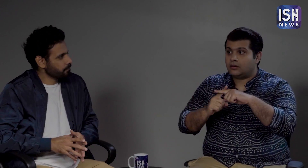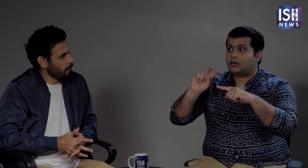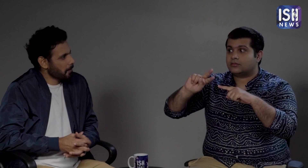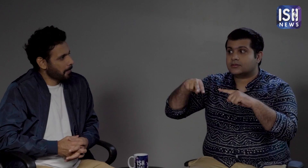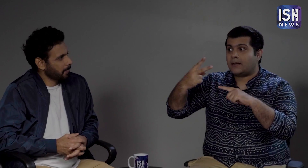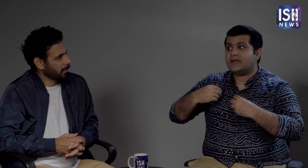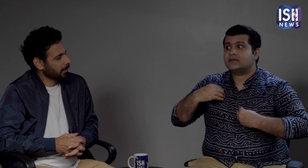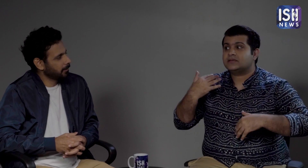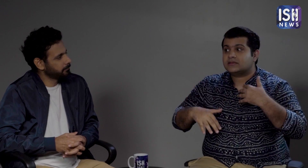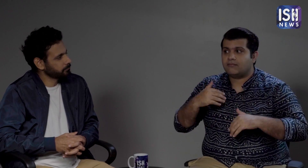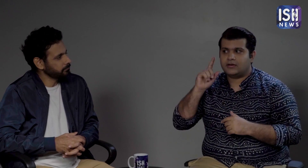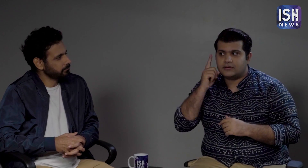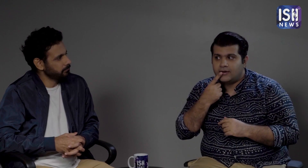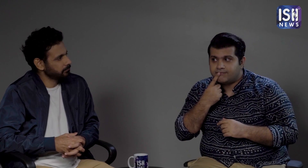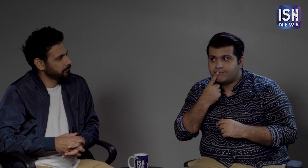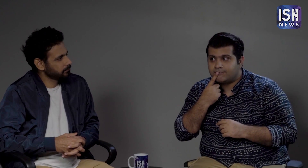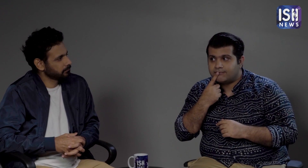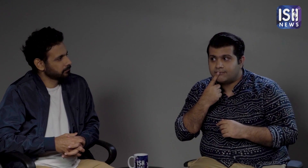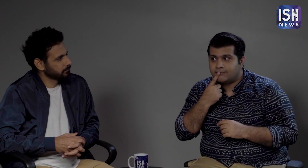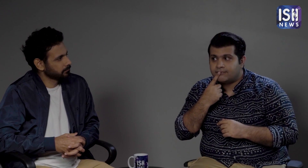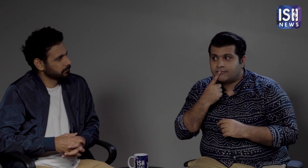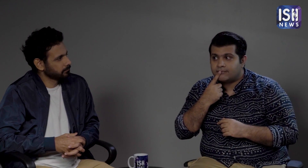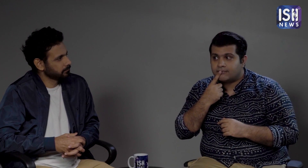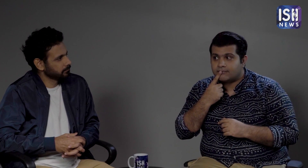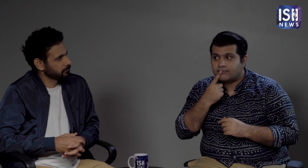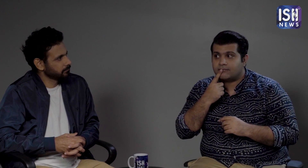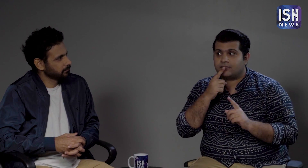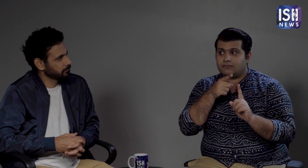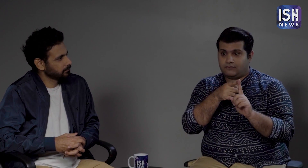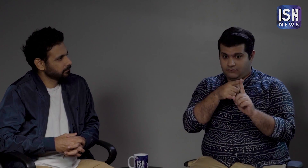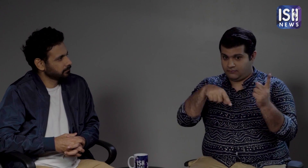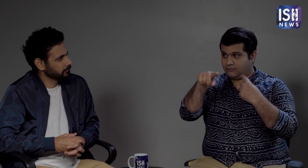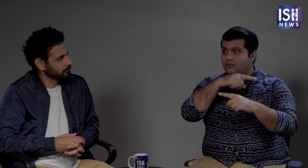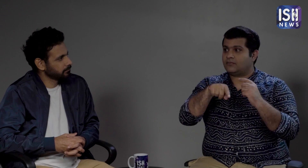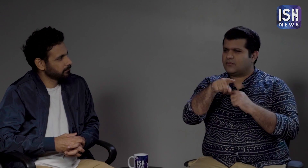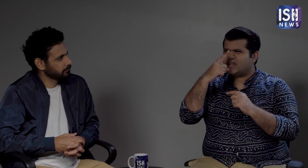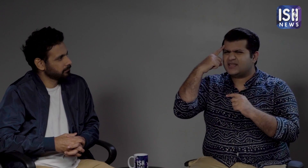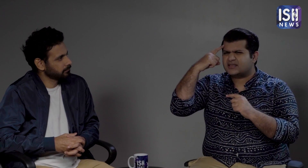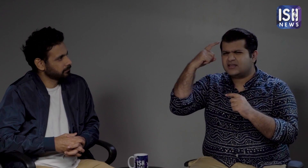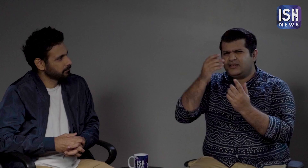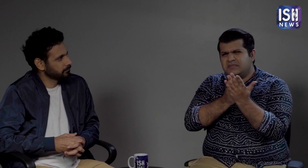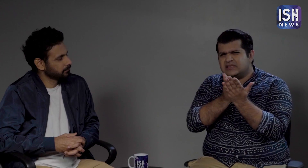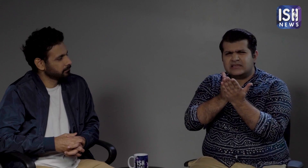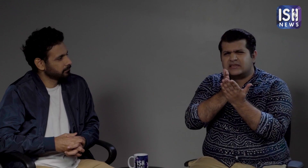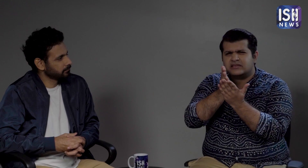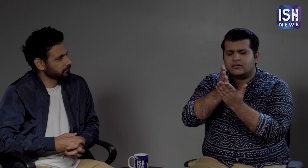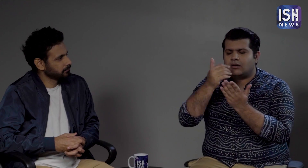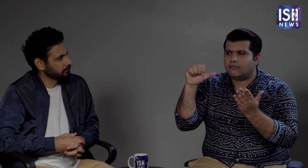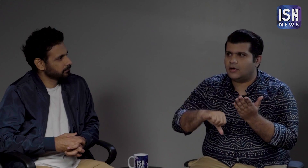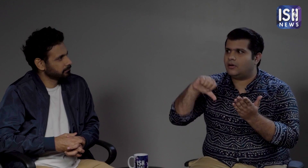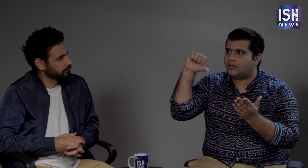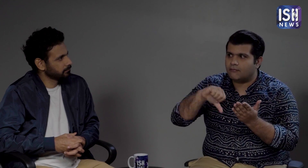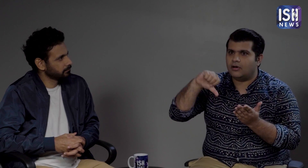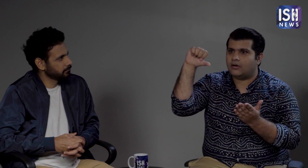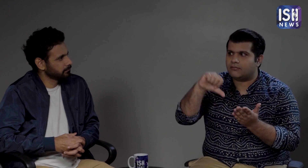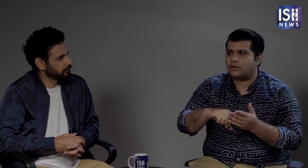वो लोग को प्रॉब्लम्स तो है, बैरियर्स है, बट डेफ वुमेन को ज़्यादा प्रॉब्लम्स होती है. वो लोग को बहुत